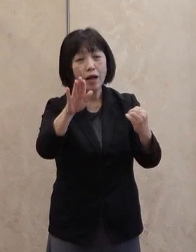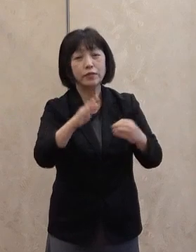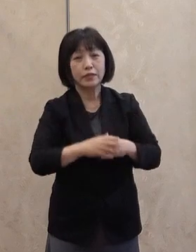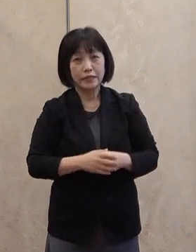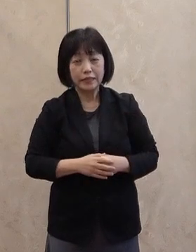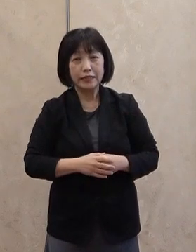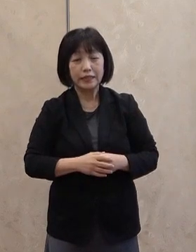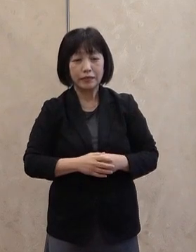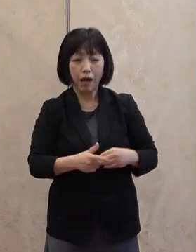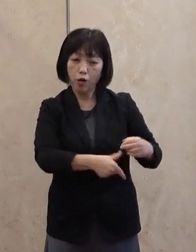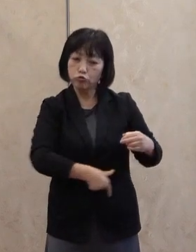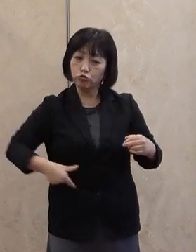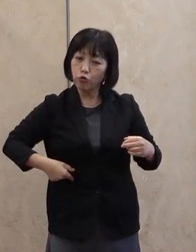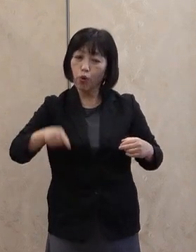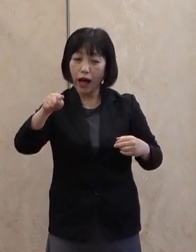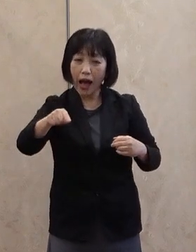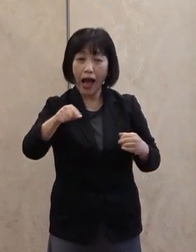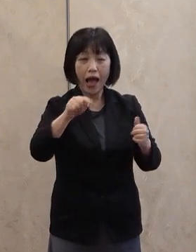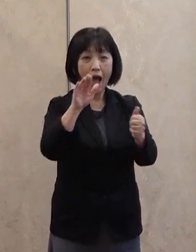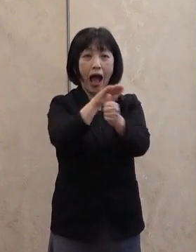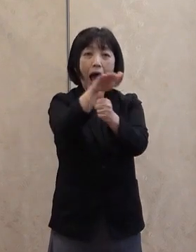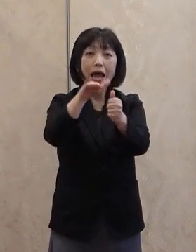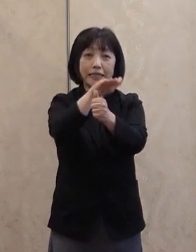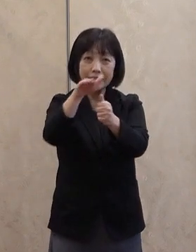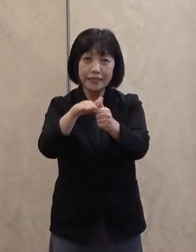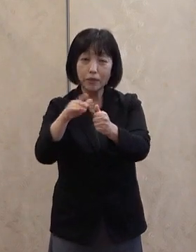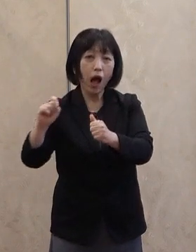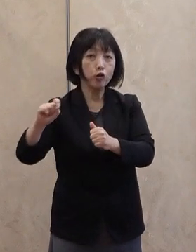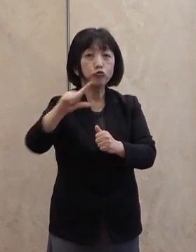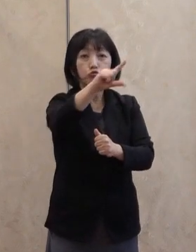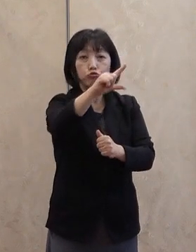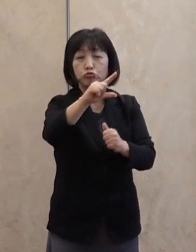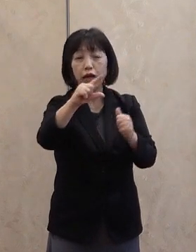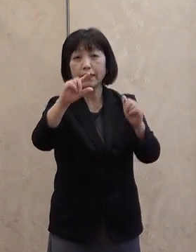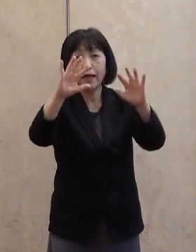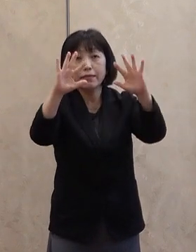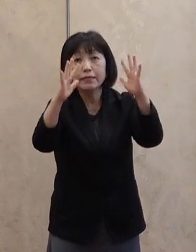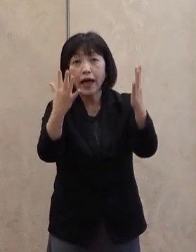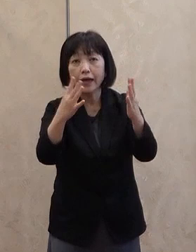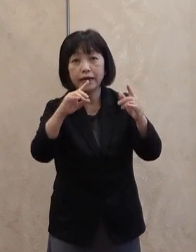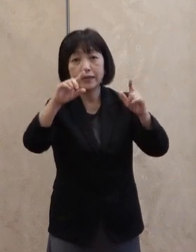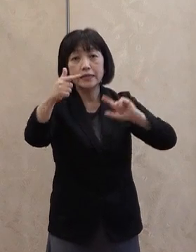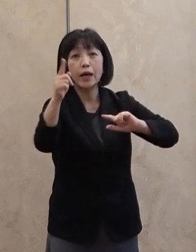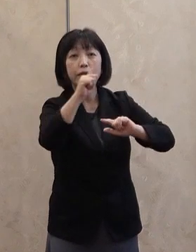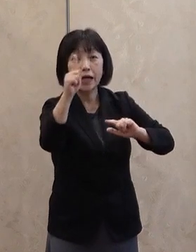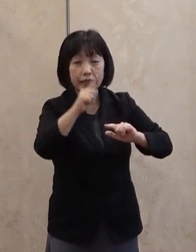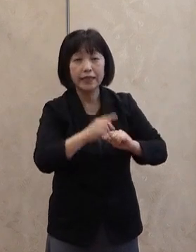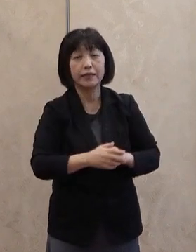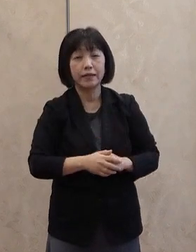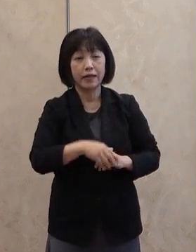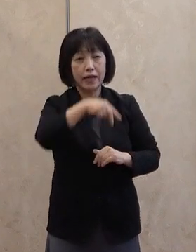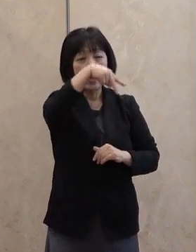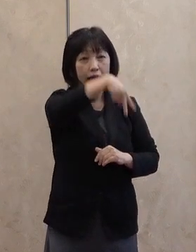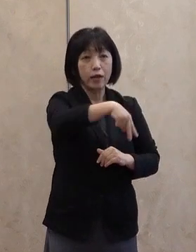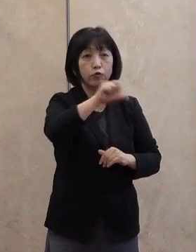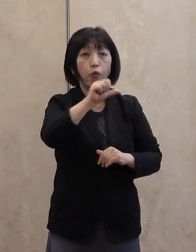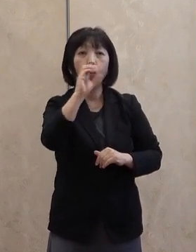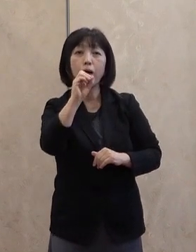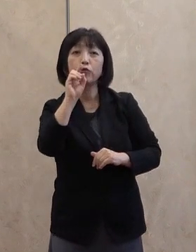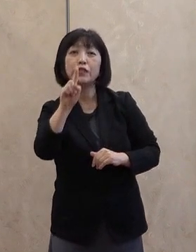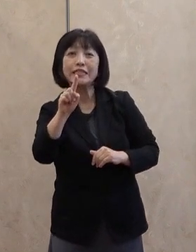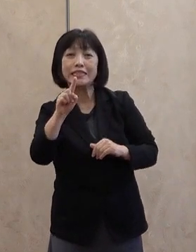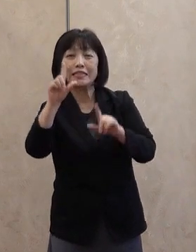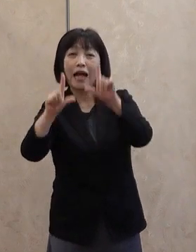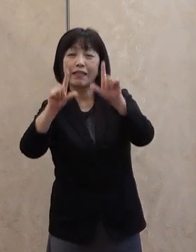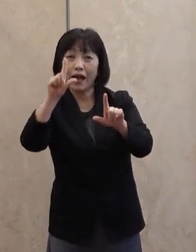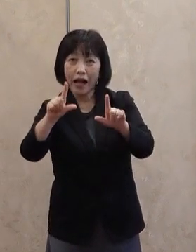か愛知とかぐーっと上がってない、何が違うかと、やっぱりこの N501 型がこう出荷しているかどうか